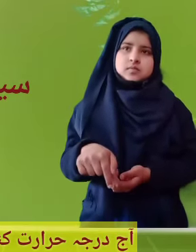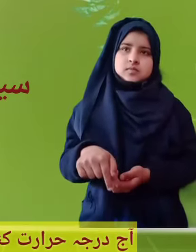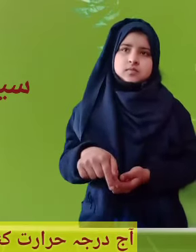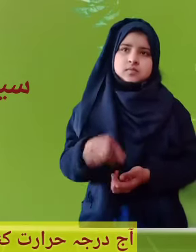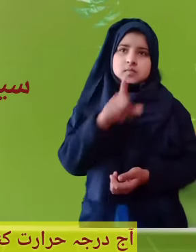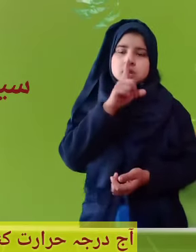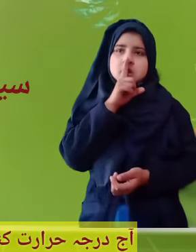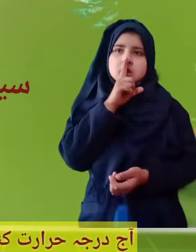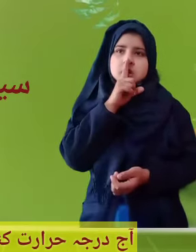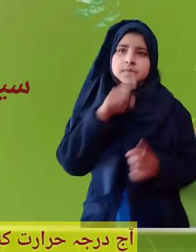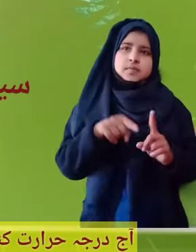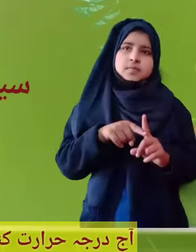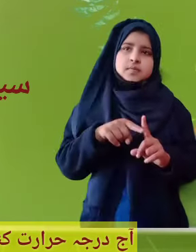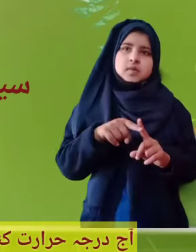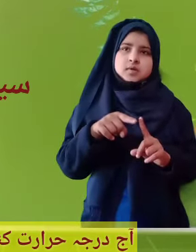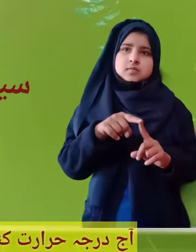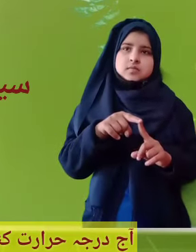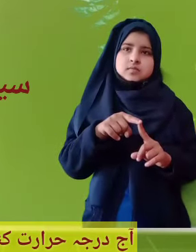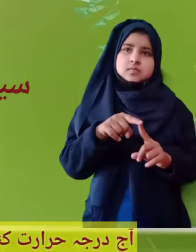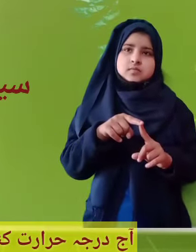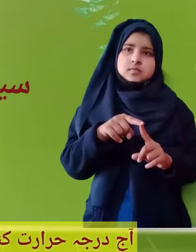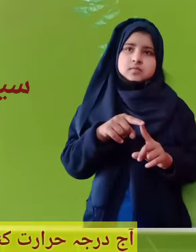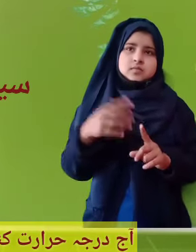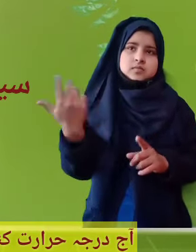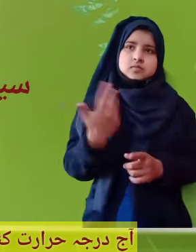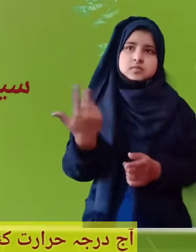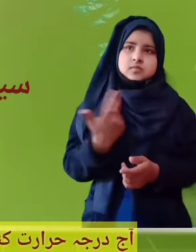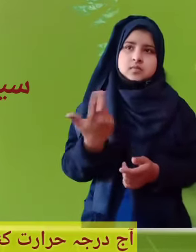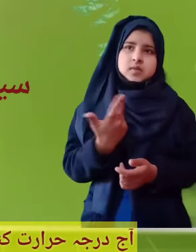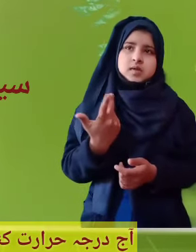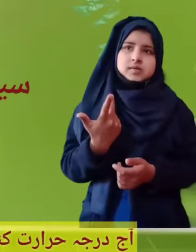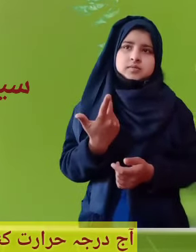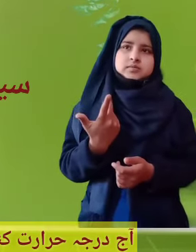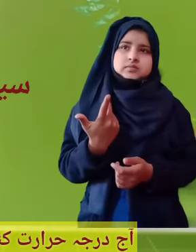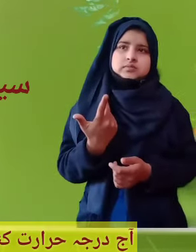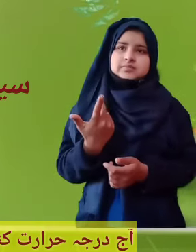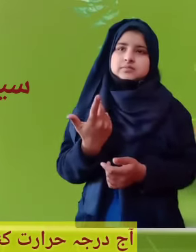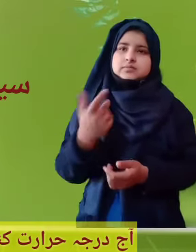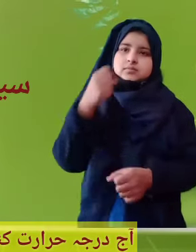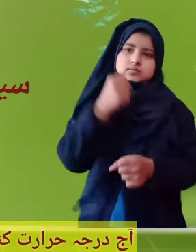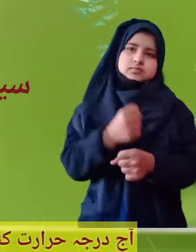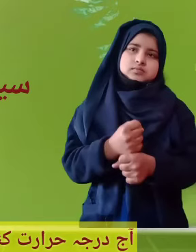आज दर्जा हरारत कितने